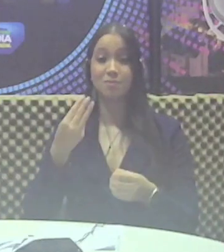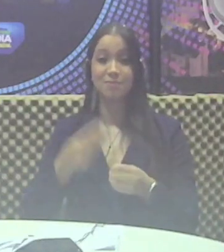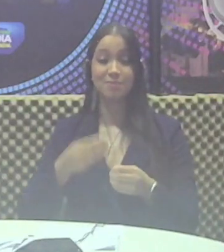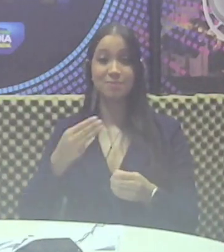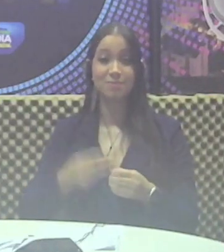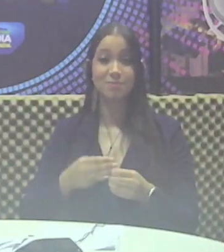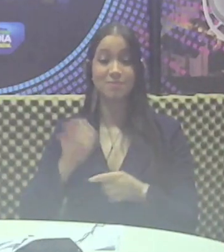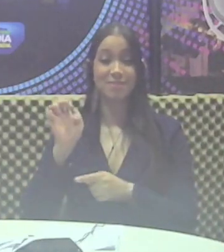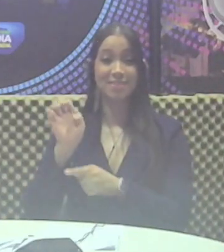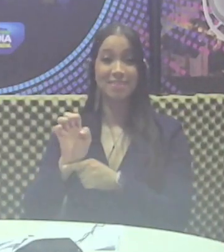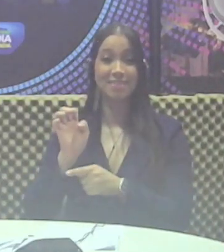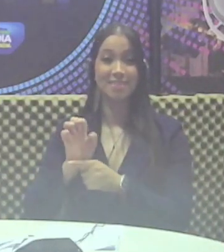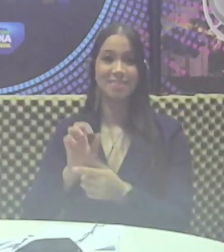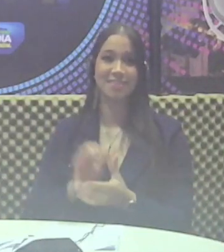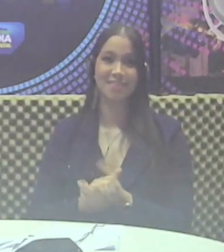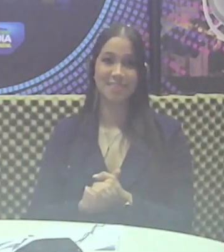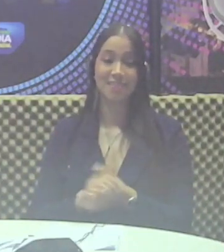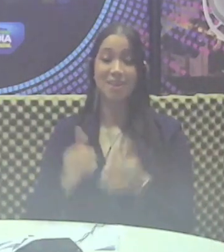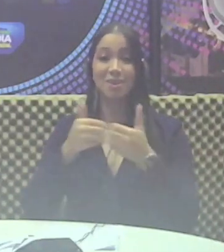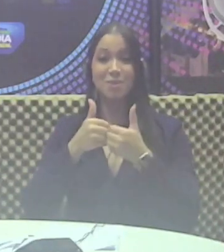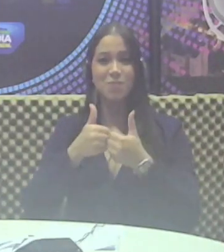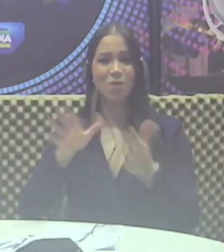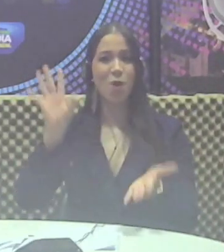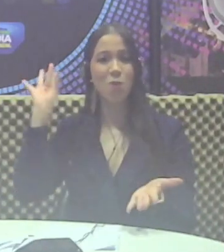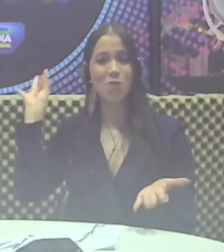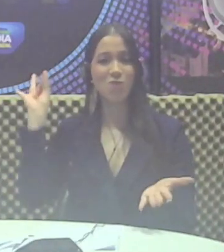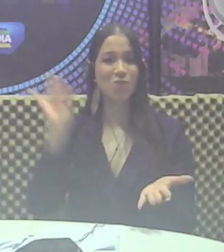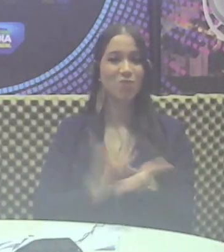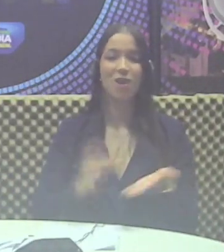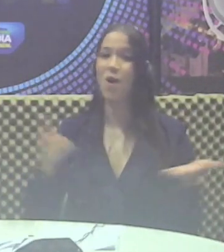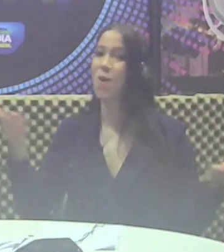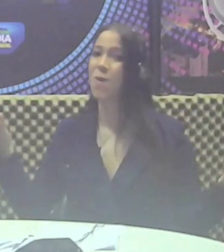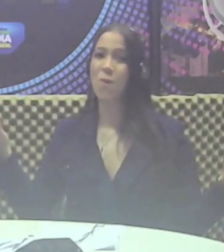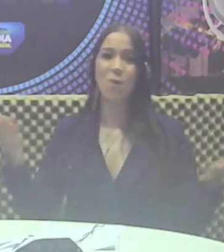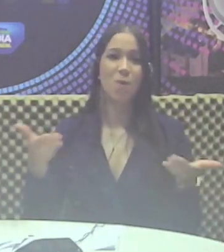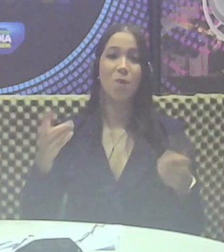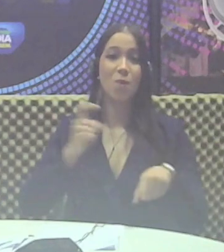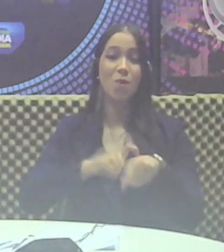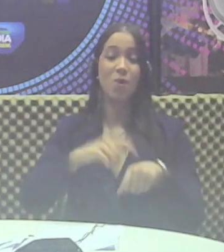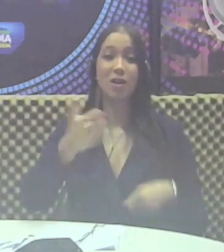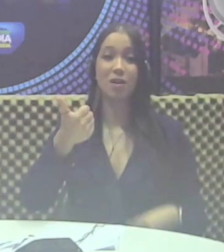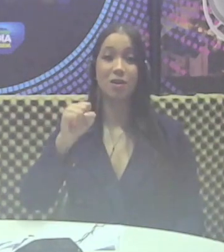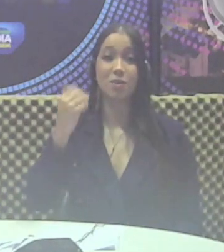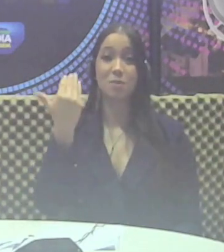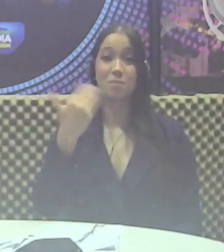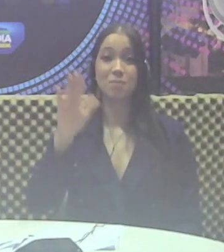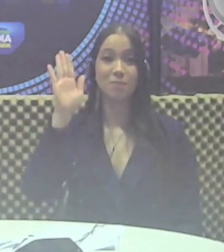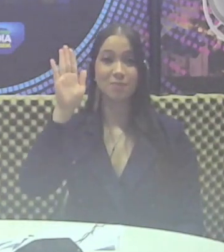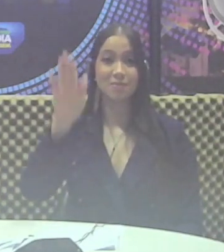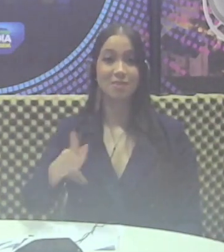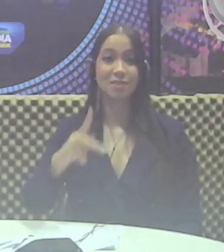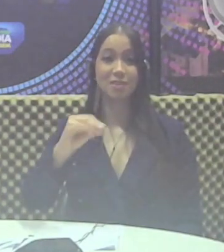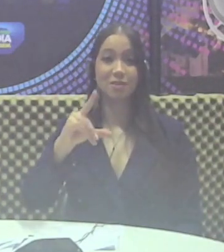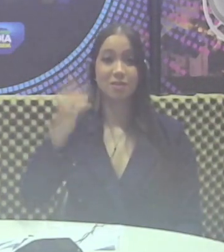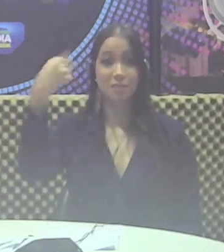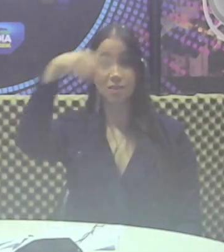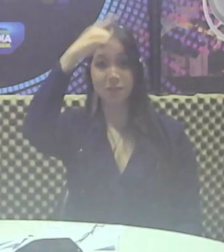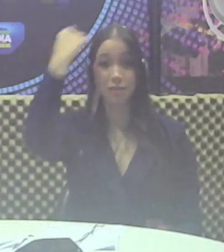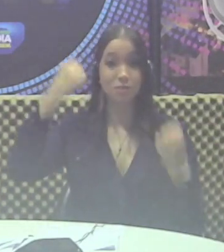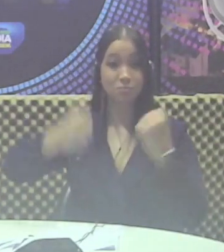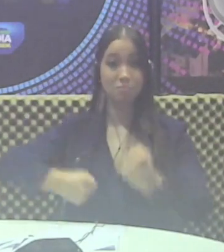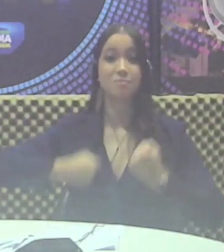municipais e estaduais. A abertura oficial acontece hoje, às 6h30 da tarde, no Poliesportivo São